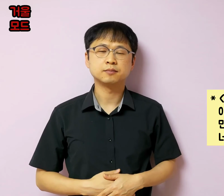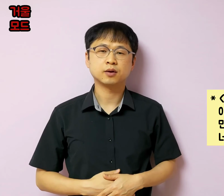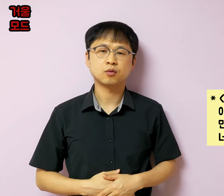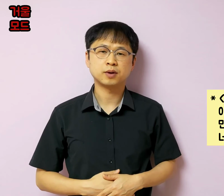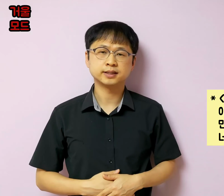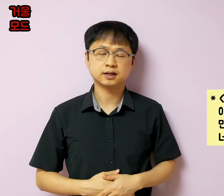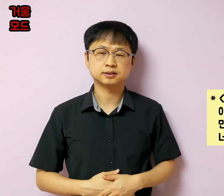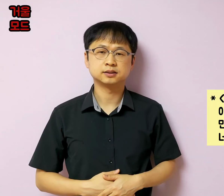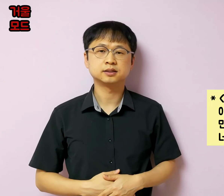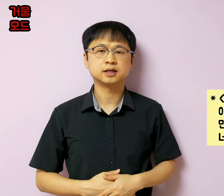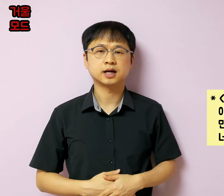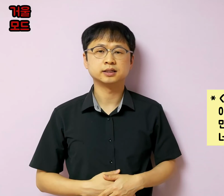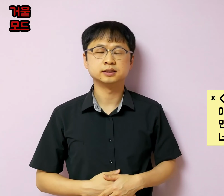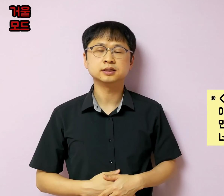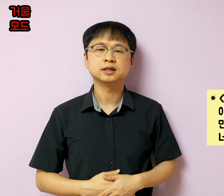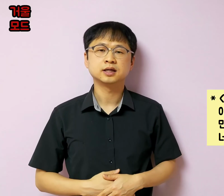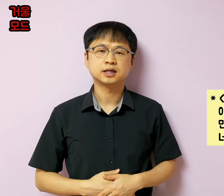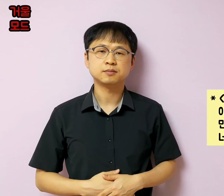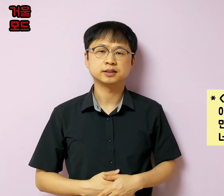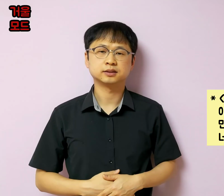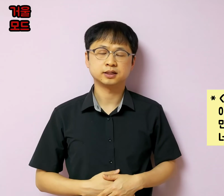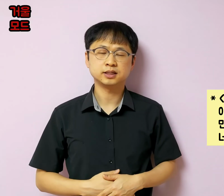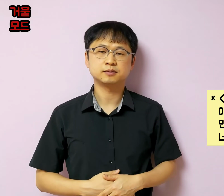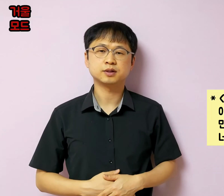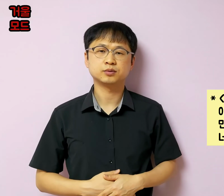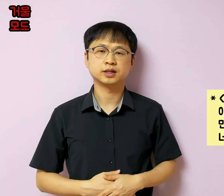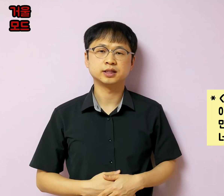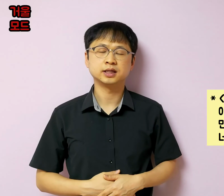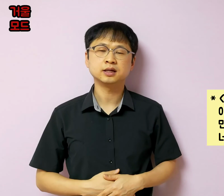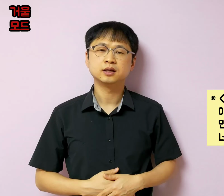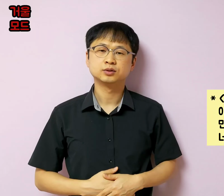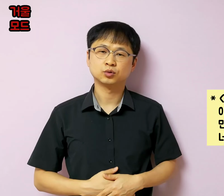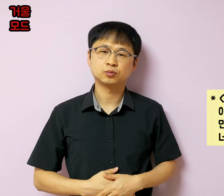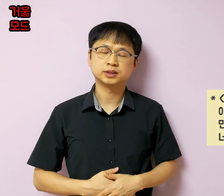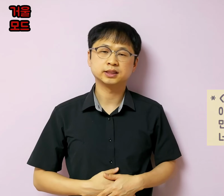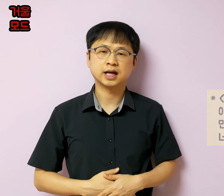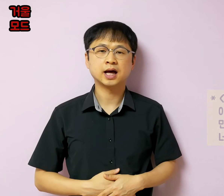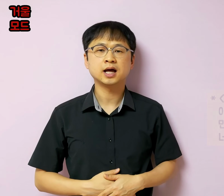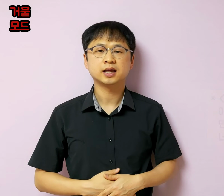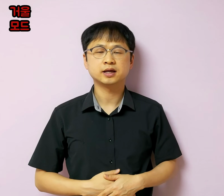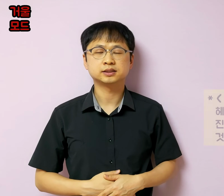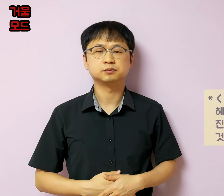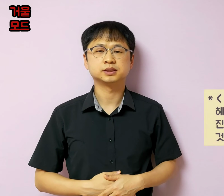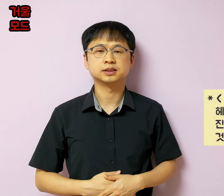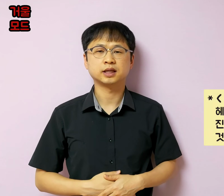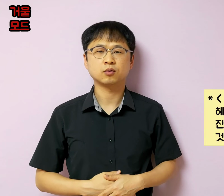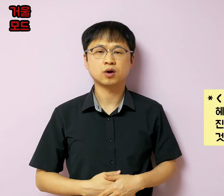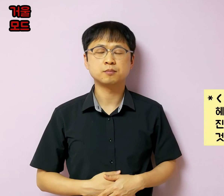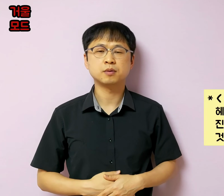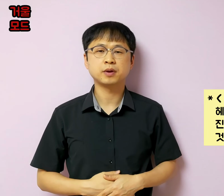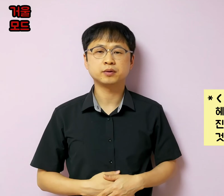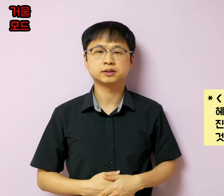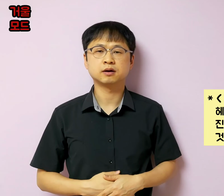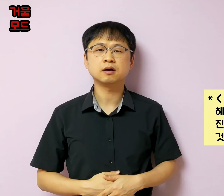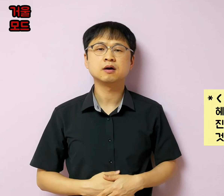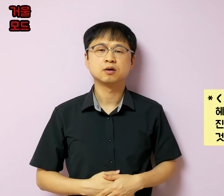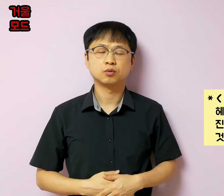다음에 꼭 만날 것을 기약하는 희망적인 이별 노래니 졸업식이나 헤어짐이 있을 때 꼭 한번 배워서